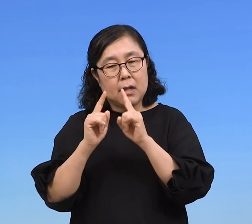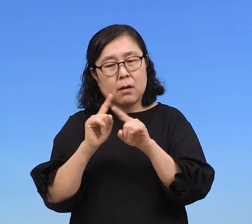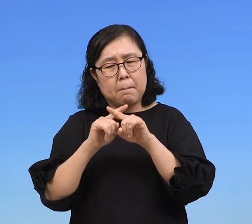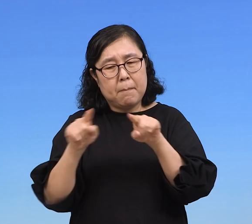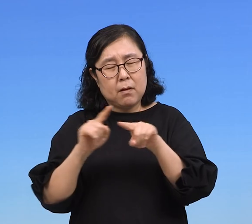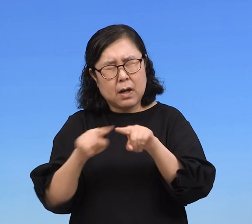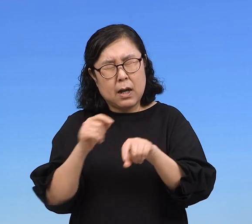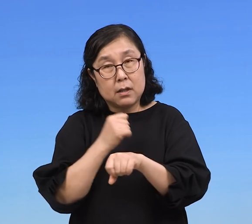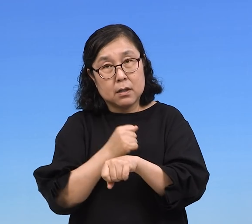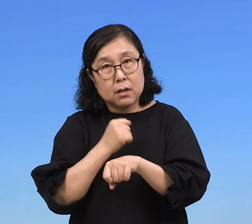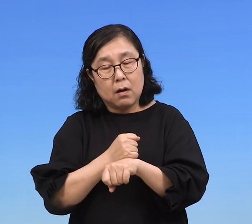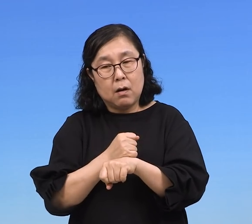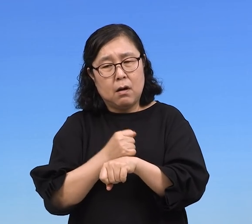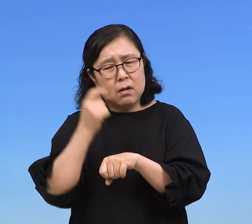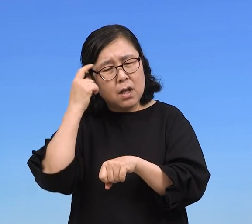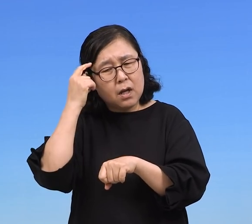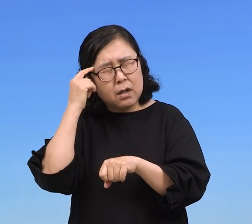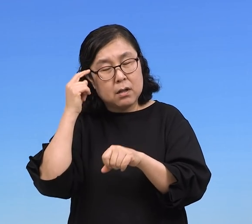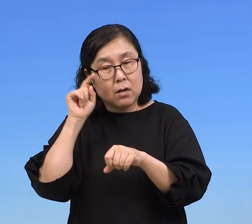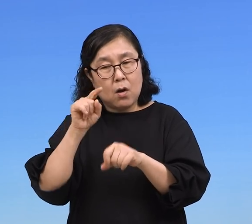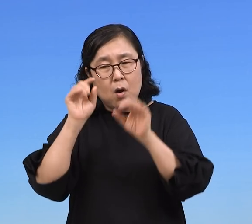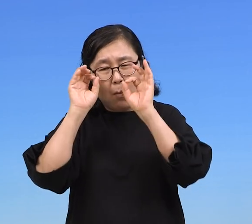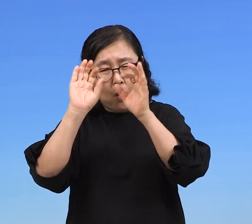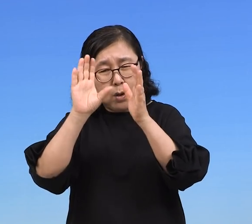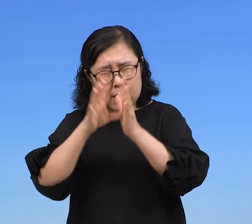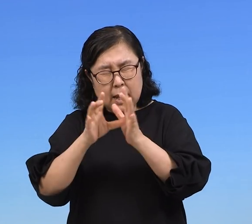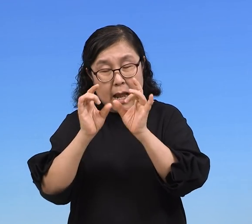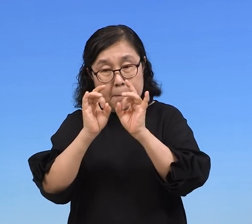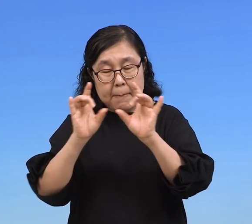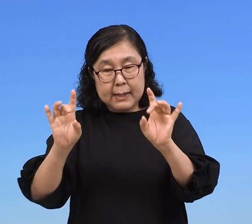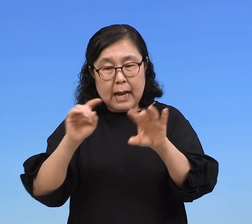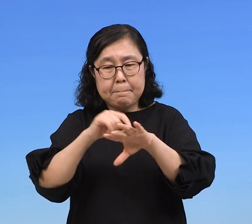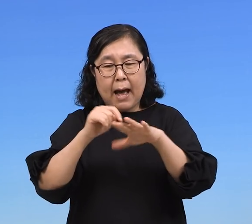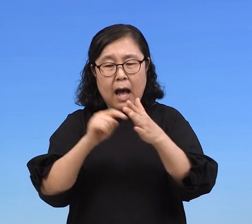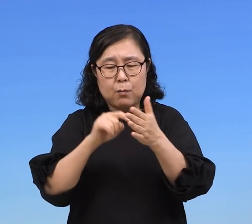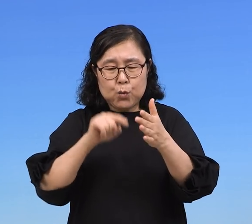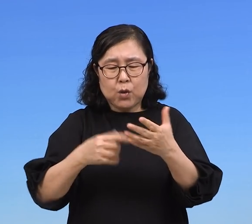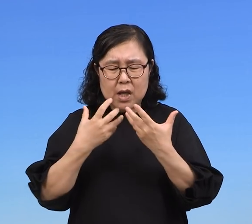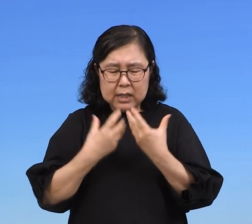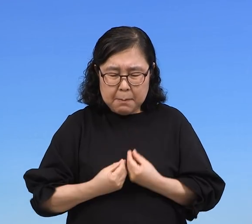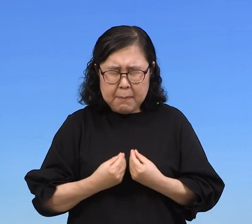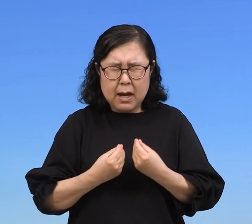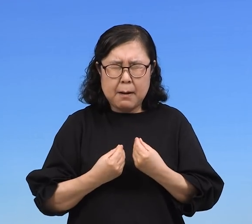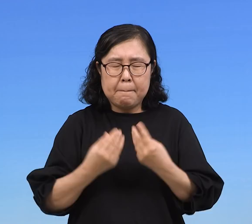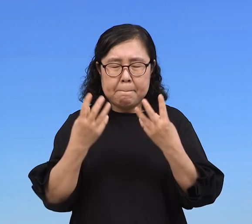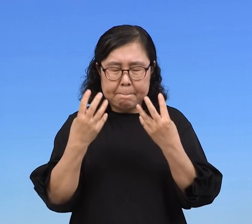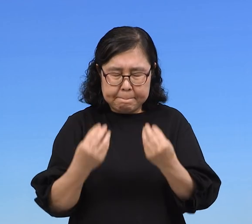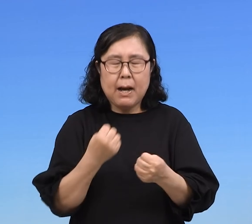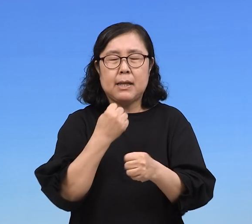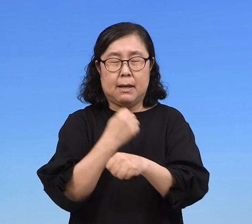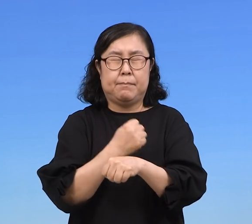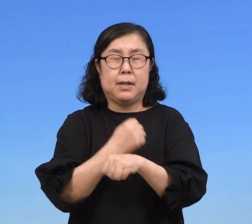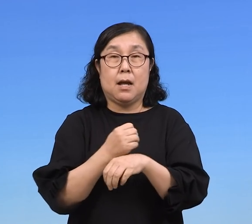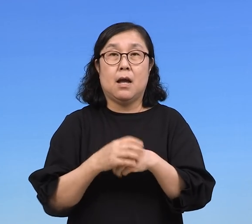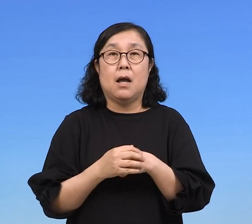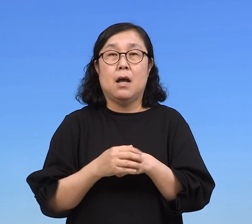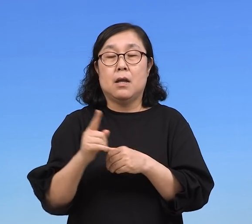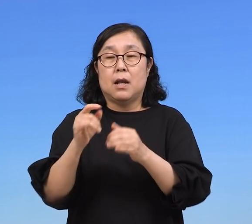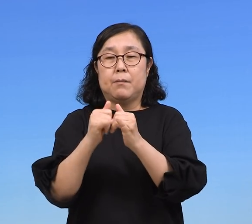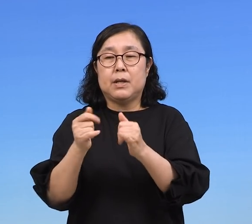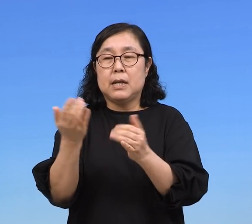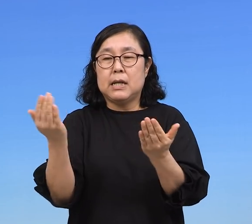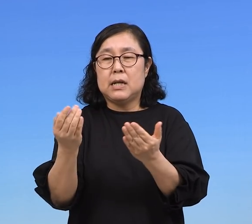그들이 판단하는 거, 그들이 생각하는 거를 볼 때마다 마음으로 실망할 때가 되게 많습니다.